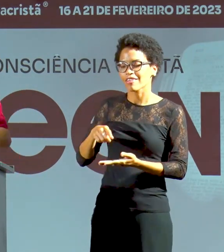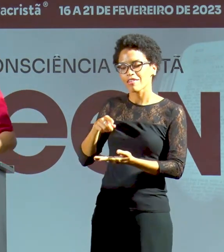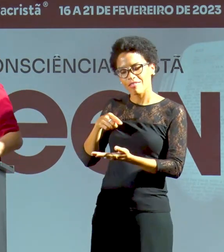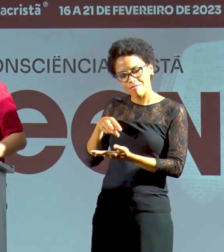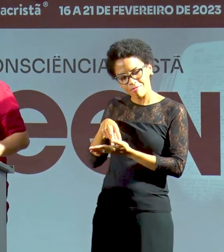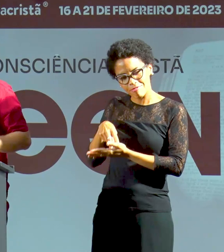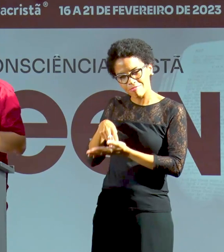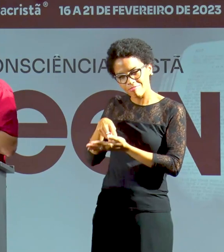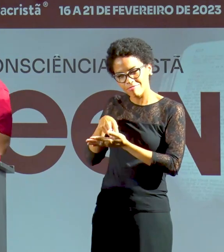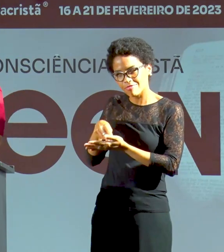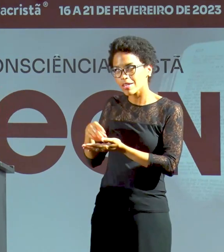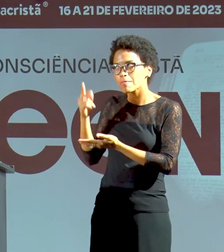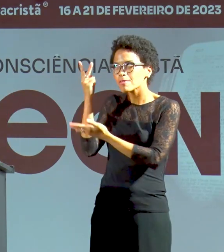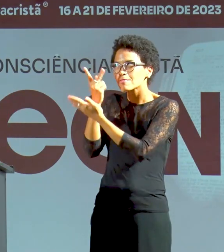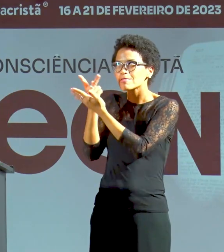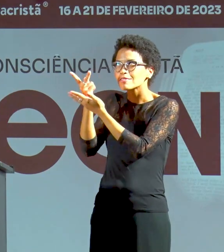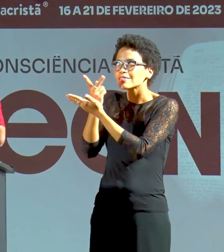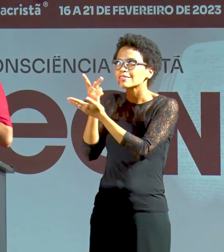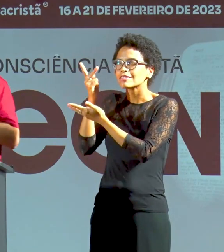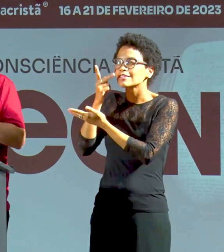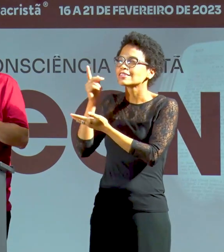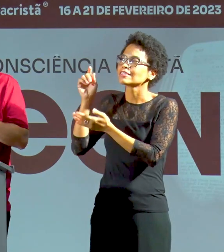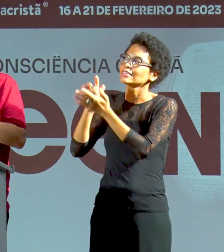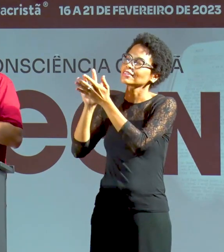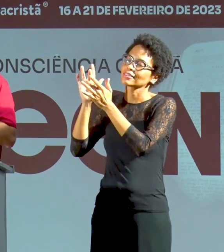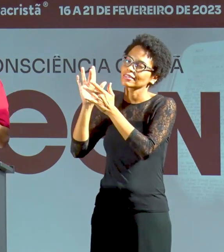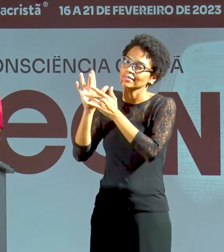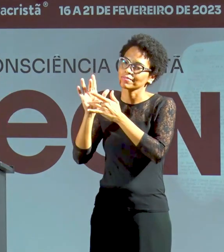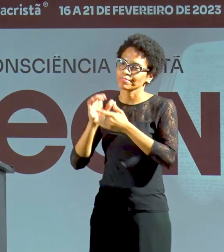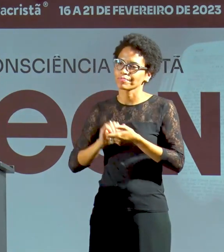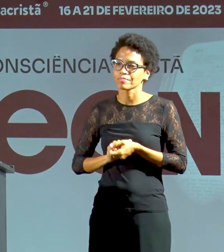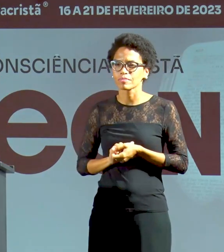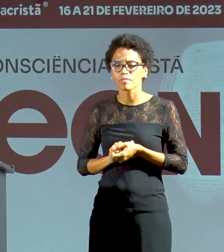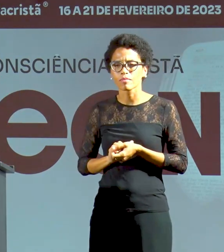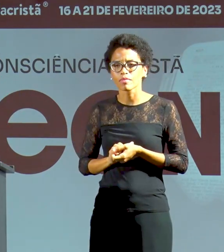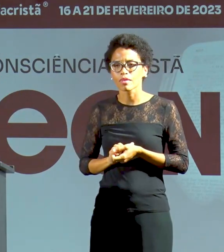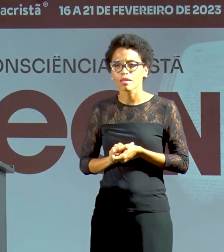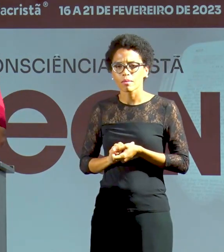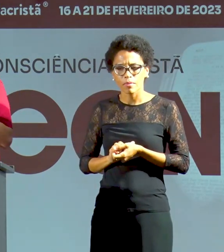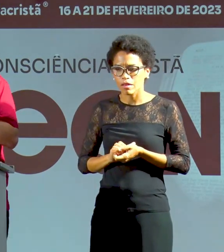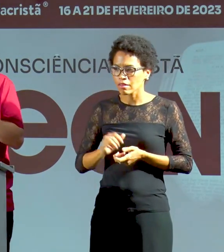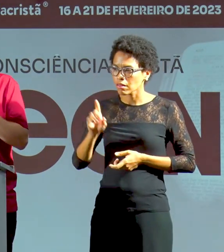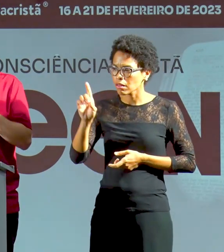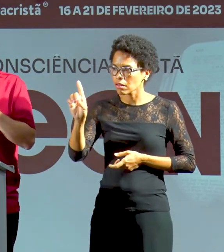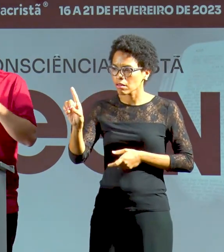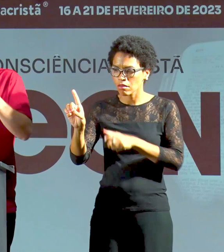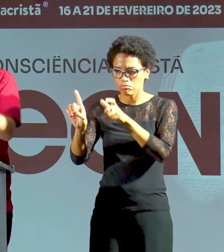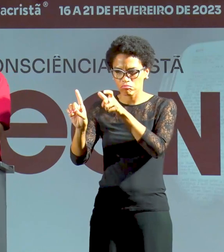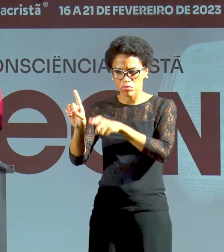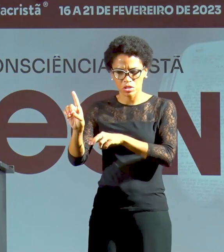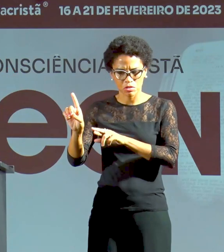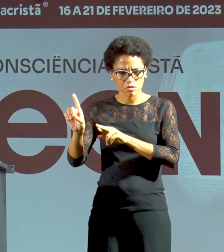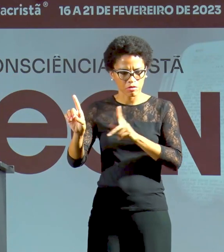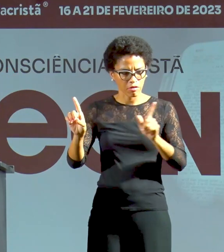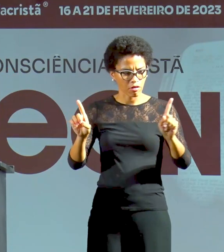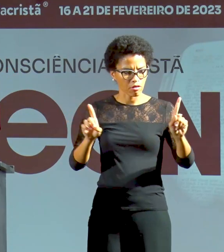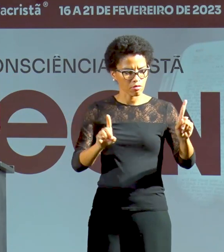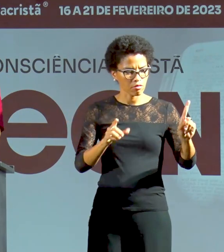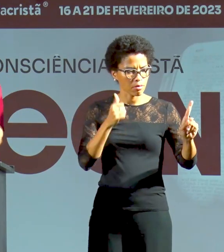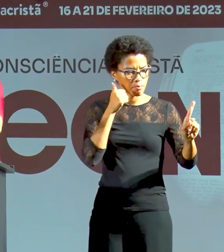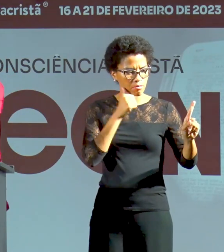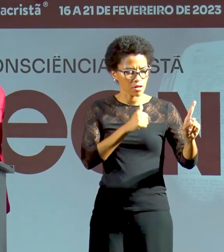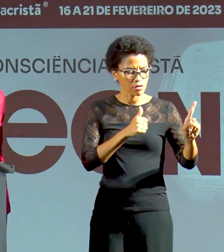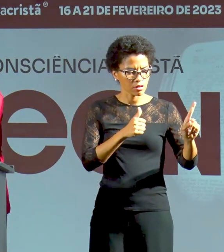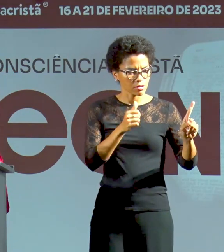Olha que coisa ah duas pessoas completamente diferentes e eu tenho percebido isso